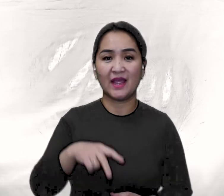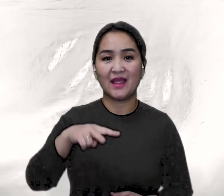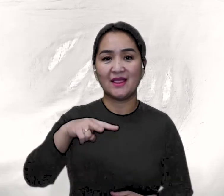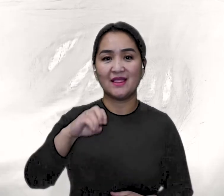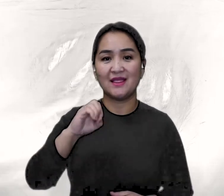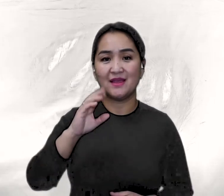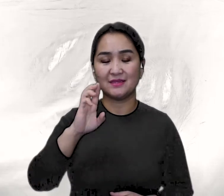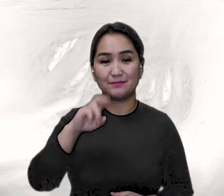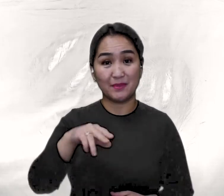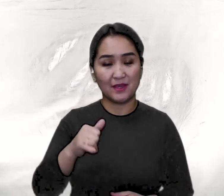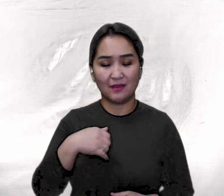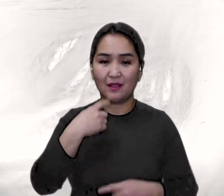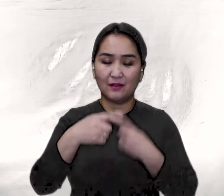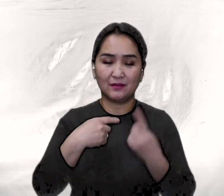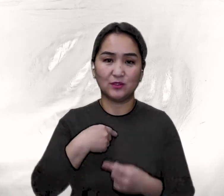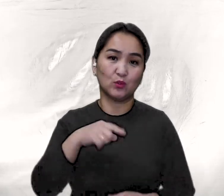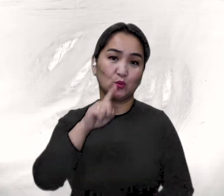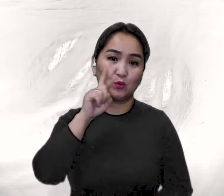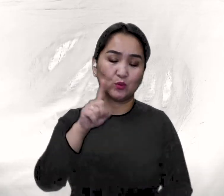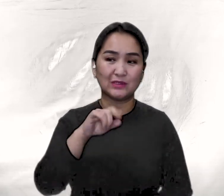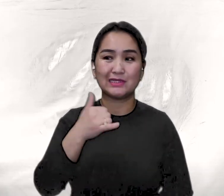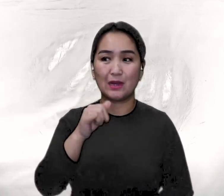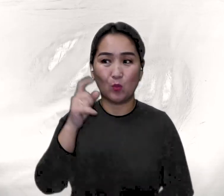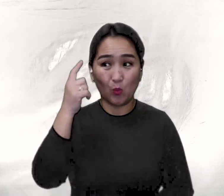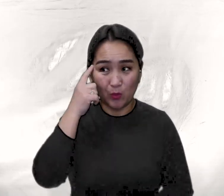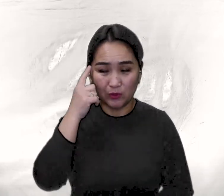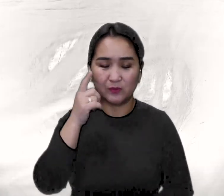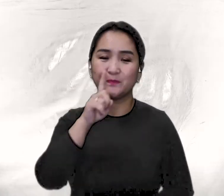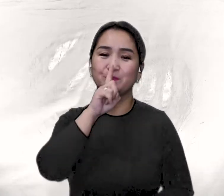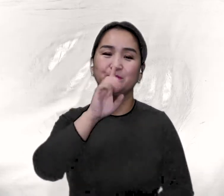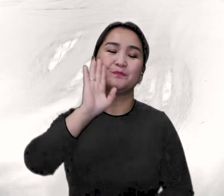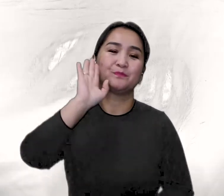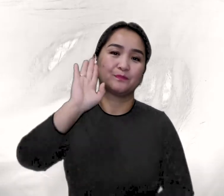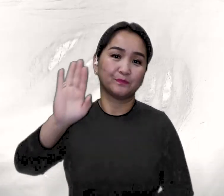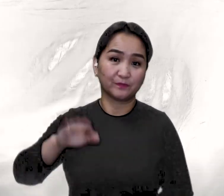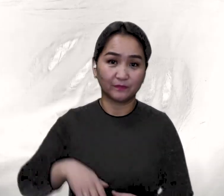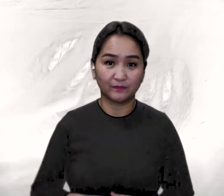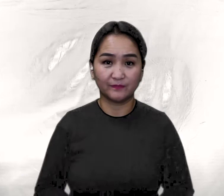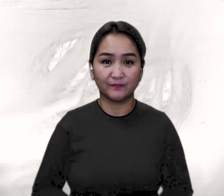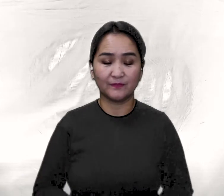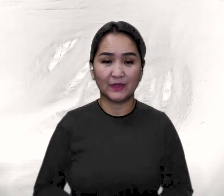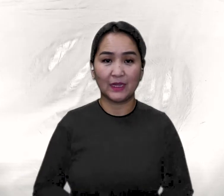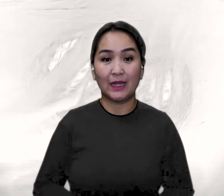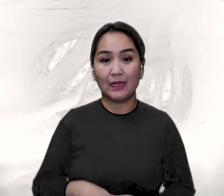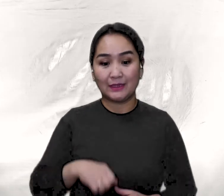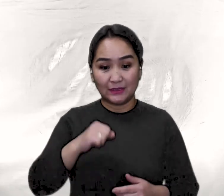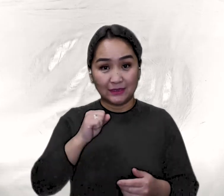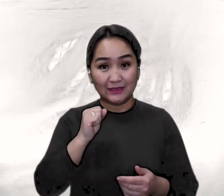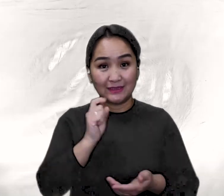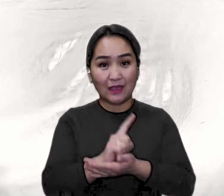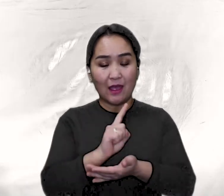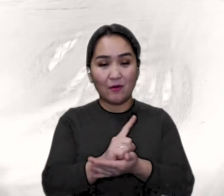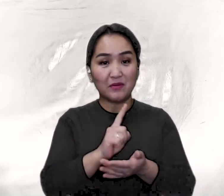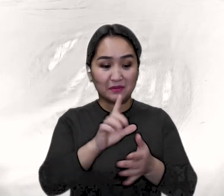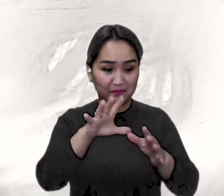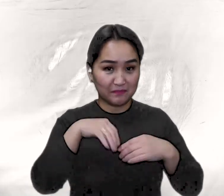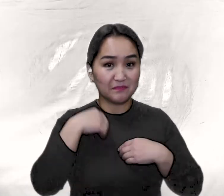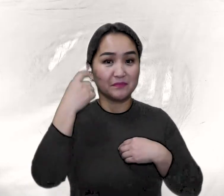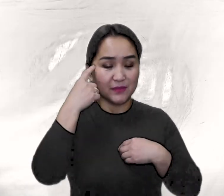амар тагуутсчдаг. Тэгээд яг хаа цаа ийм хүн мэдгүй юм чинь ингээд тэгээ бүр ингээд зайлшгүй мэдэх шаардлагатай тотных хүмүүс